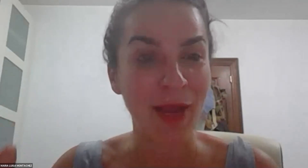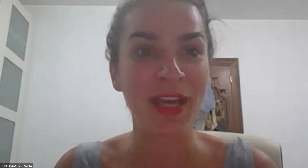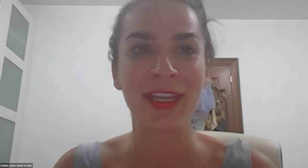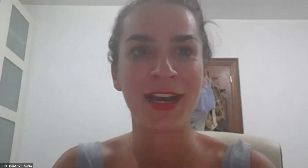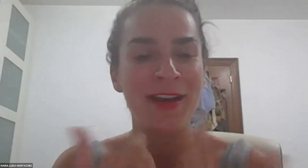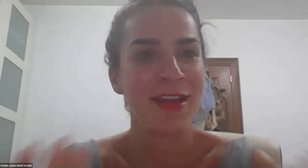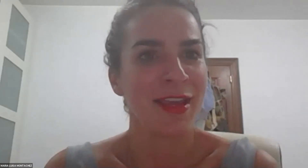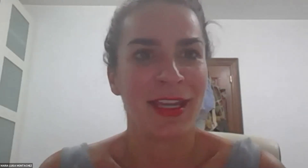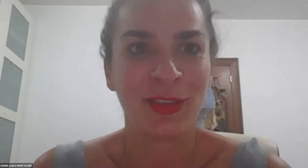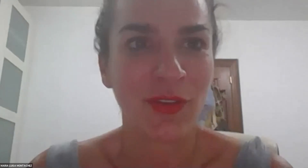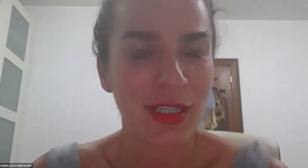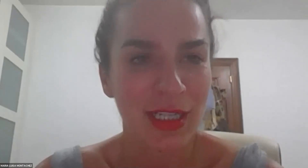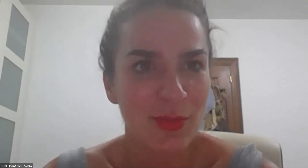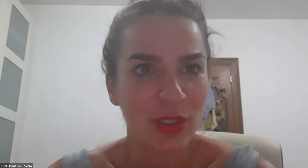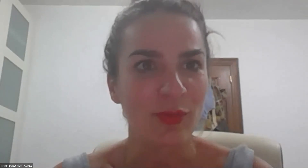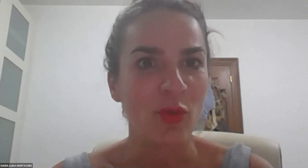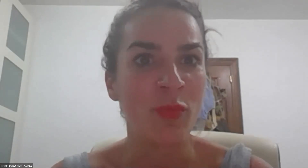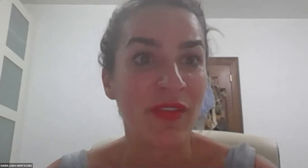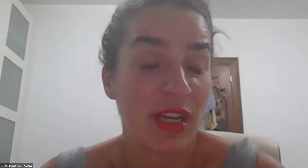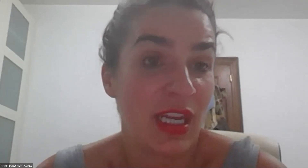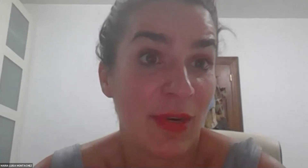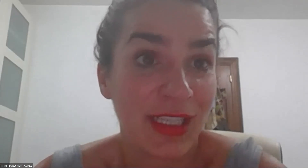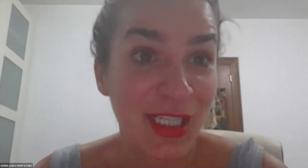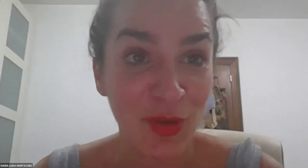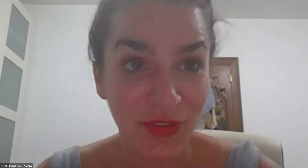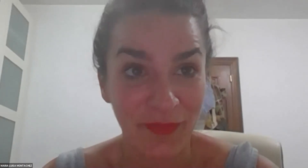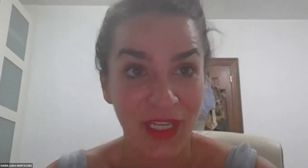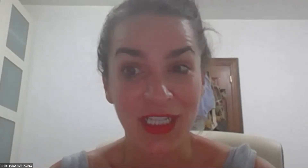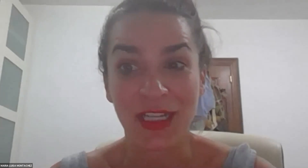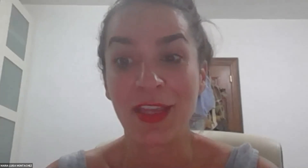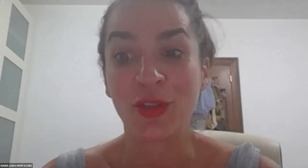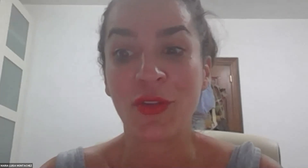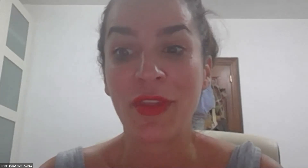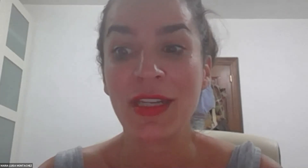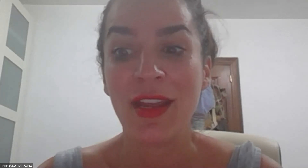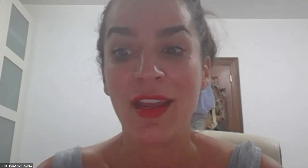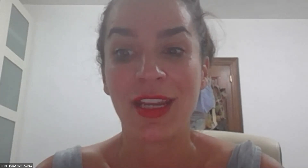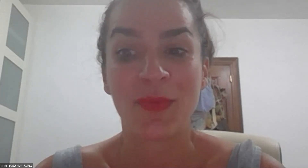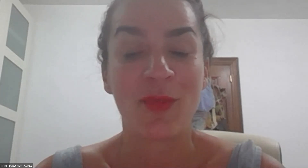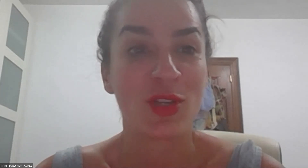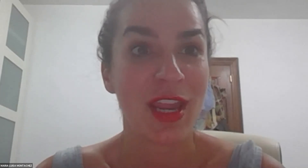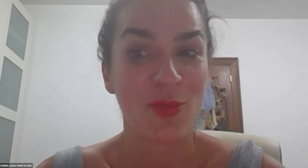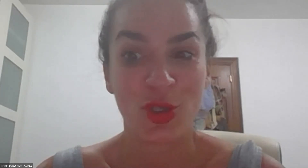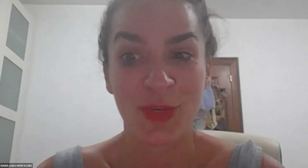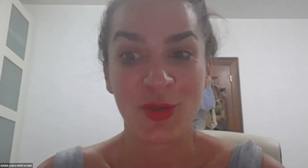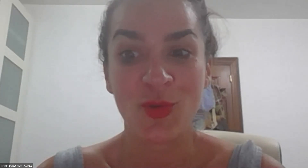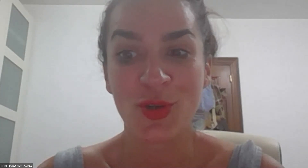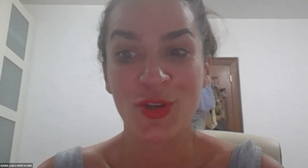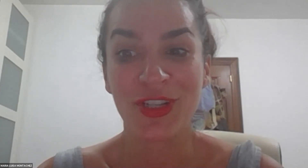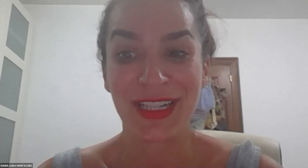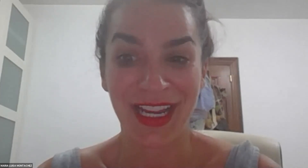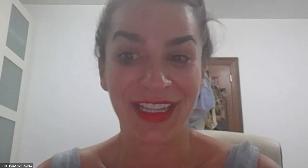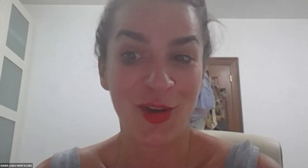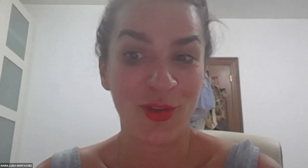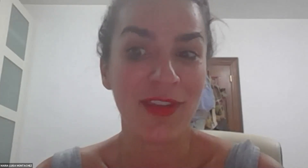conoce la gramática, entonces es, bueno, un placer. Y aparte es que es profe, así de sencillo. Entonces, que esperemos que haya muchos más